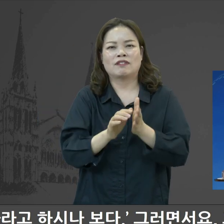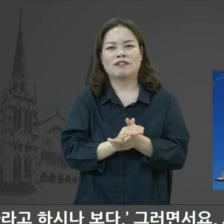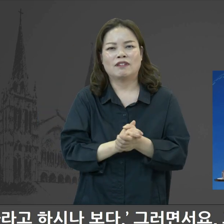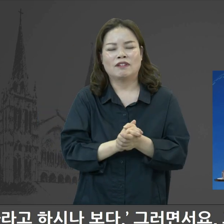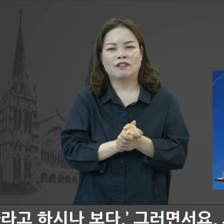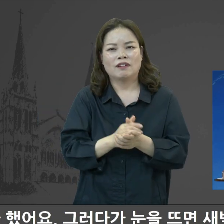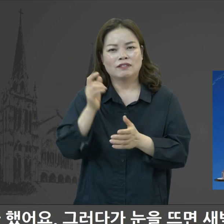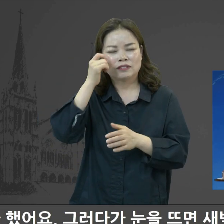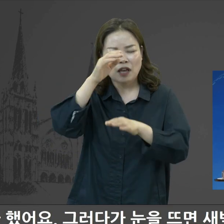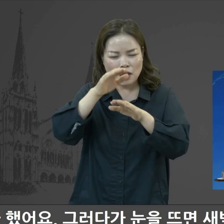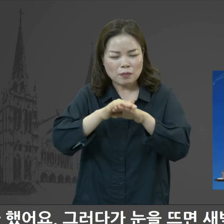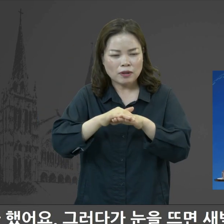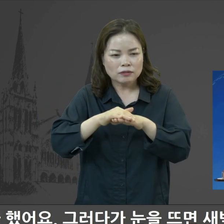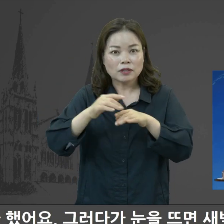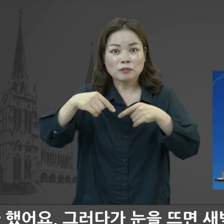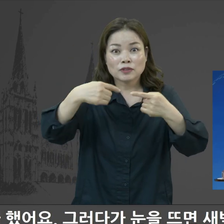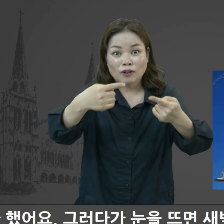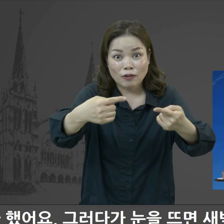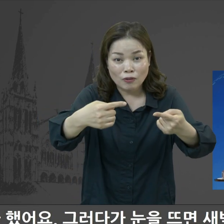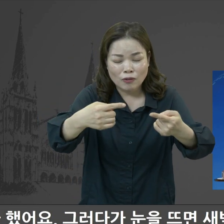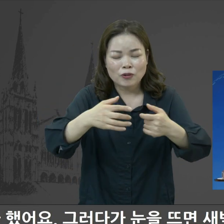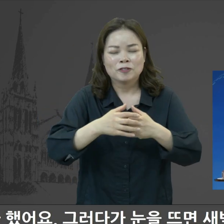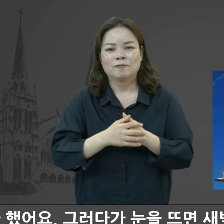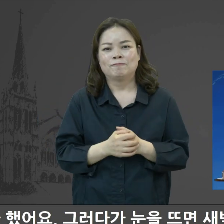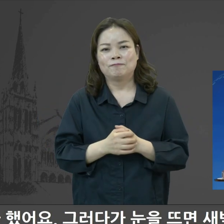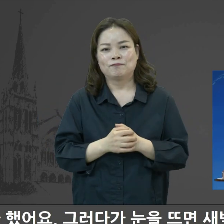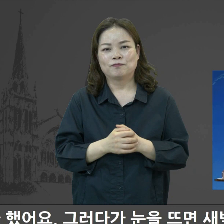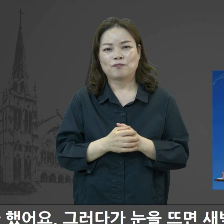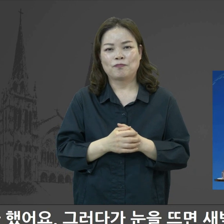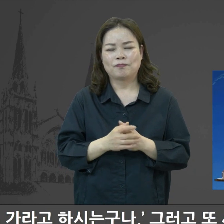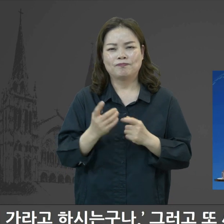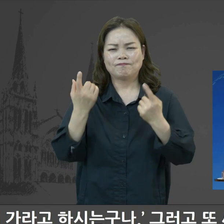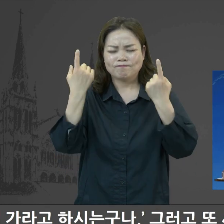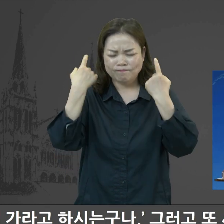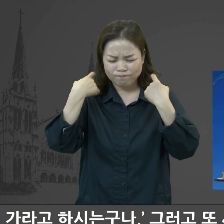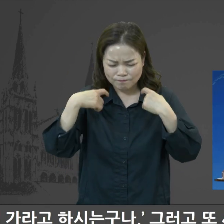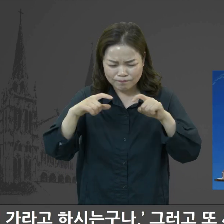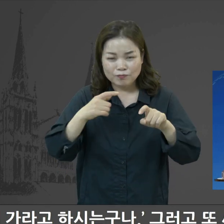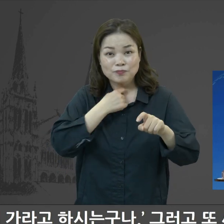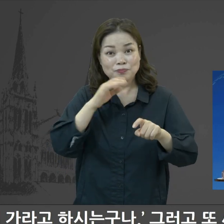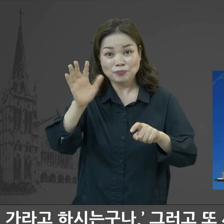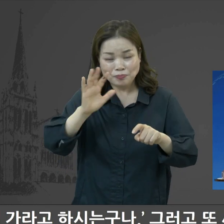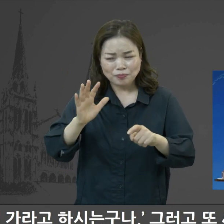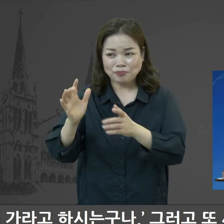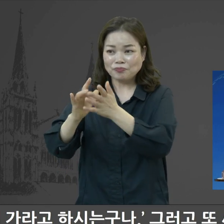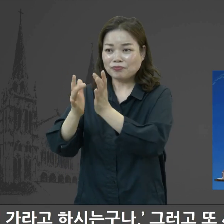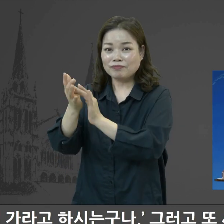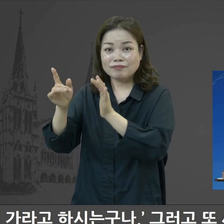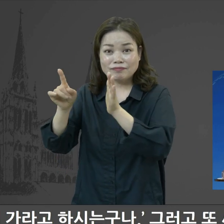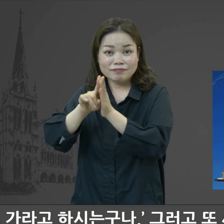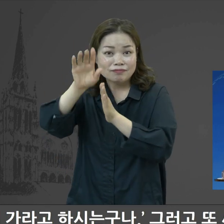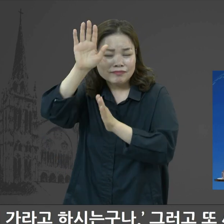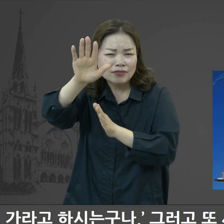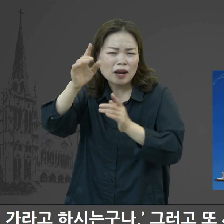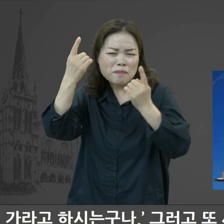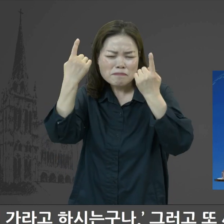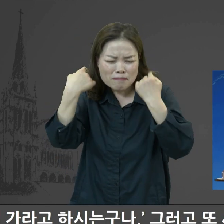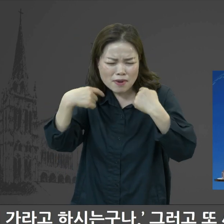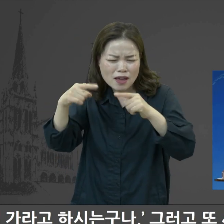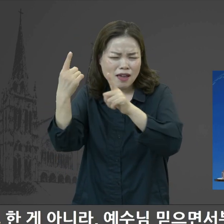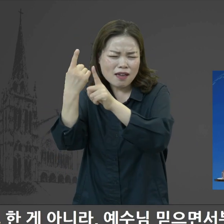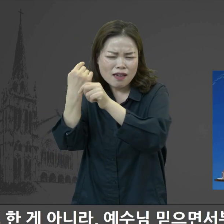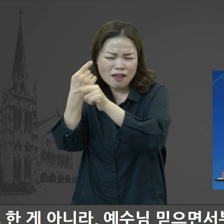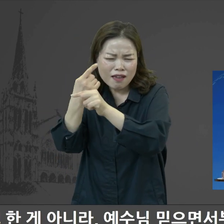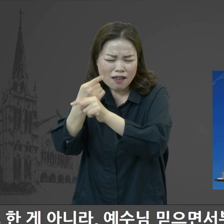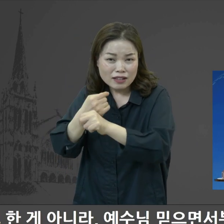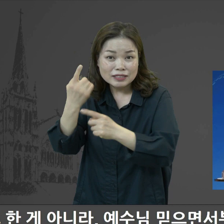아, 새벽 기도 가라 그러면, 그리고 또 새벽 기도 가고. 제가 철야를 하려고 한 게 아니라 예수님 믿으면서부터 매일 하나님이 철야를